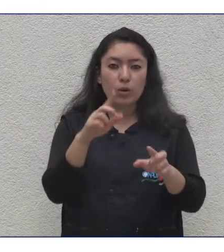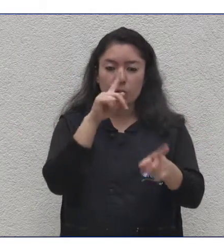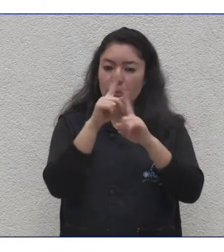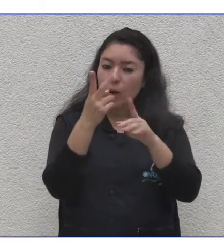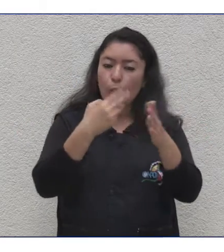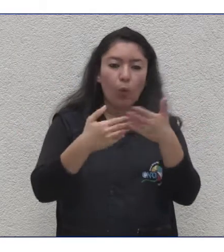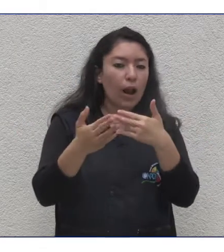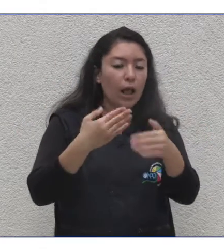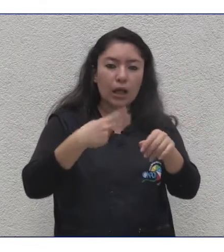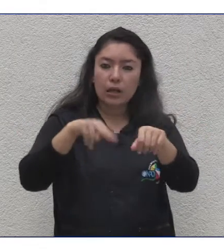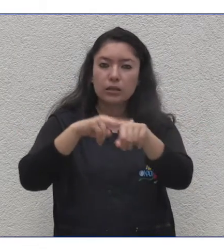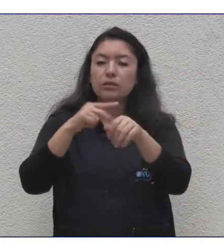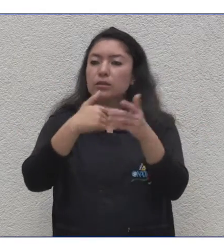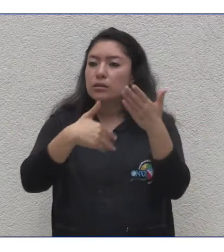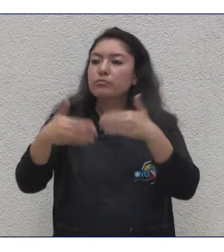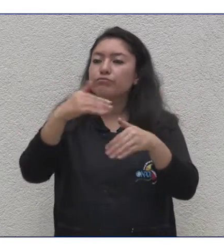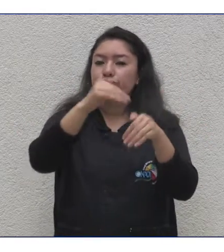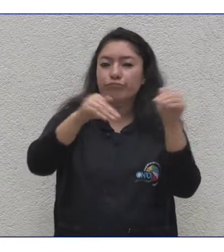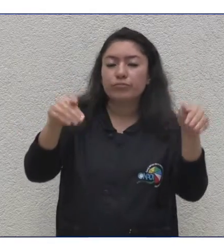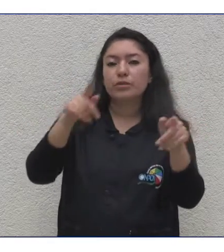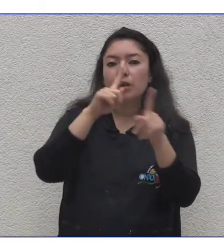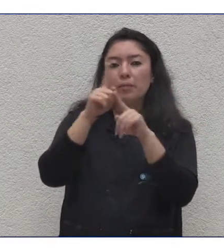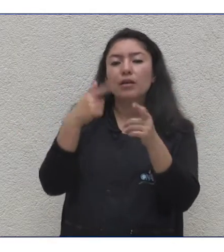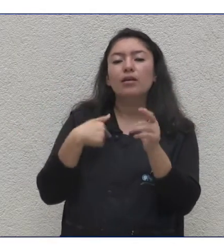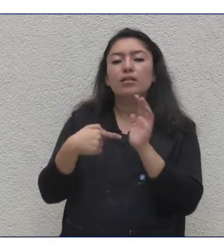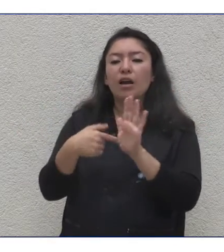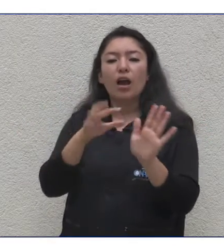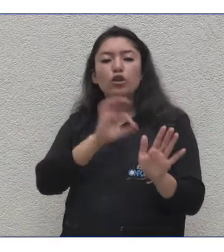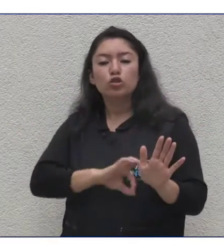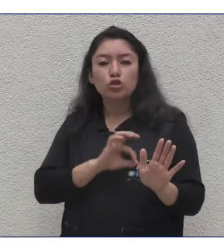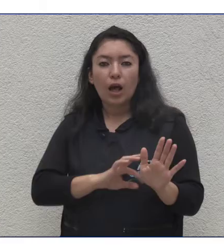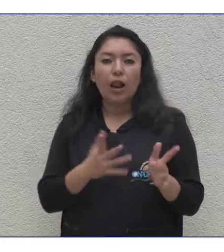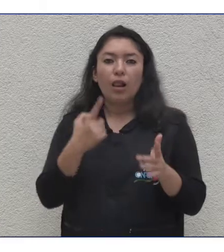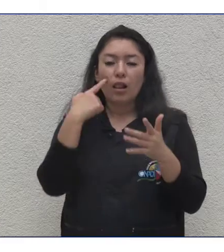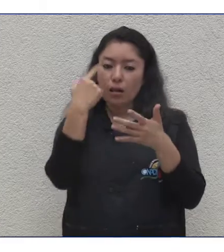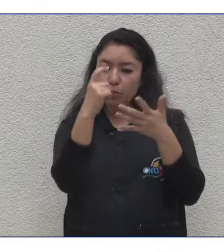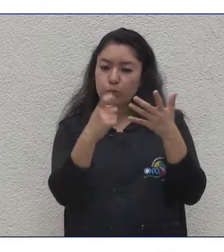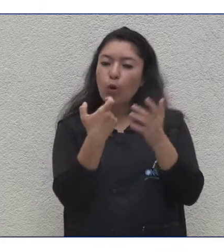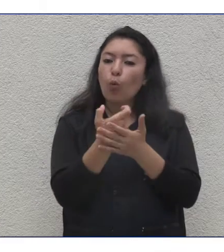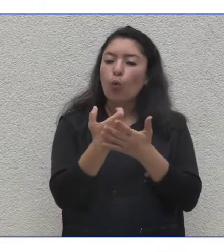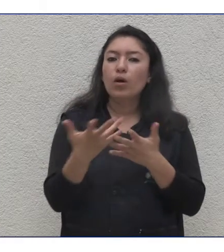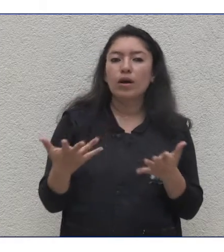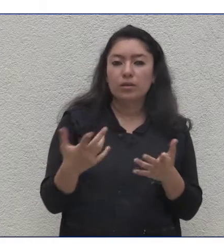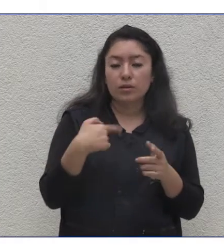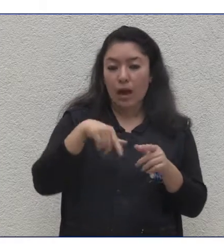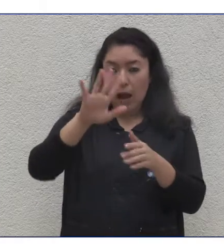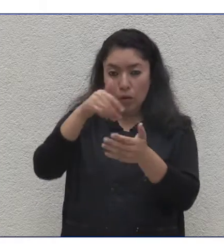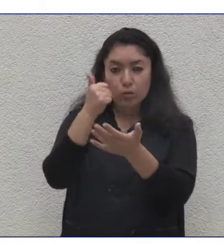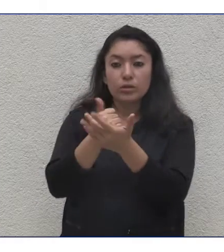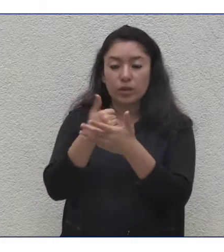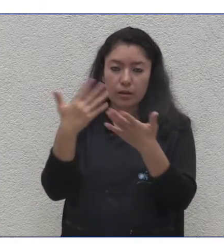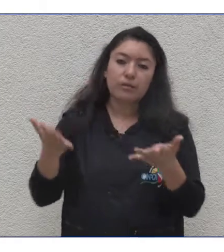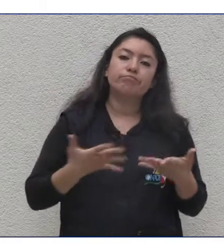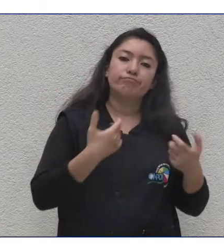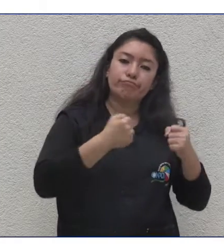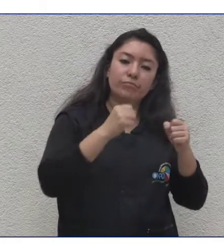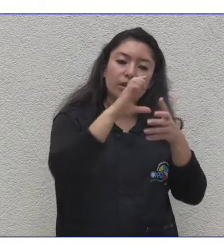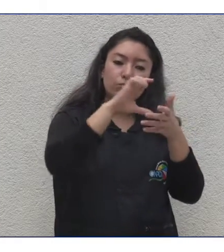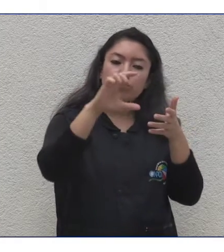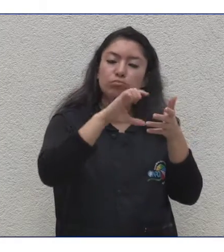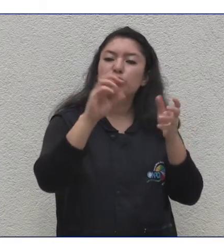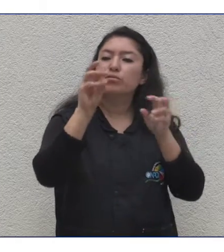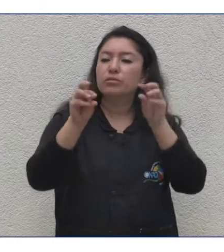naturaleza, incluyendo la información relacionada a la razón social, capital autorizado y la información que corresponda al renglón para el que